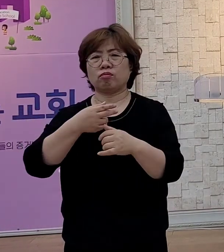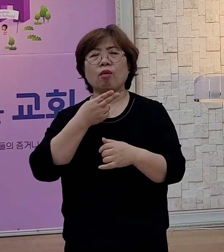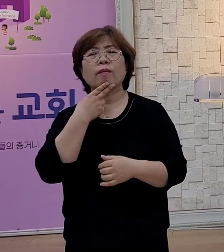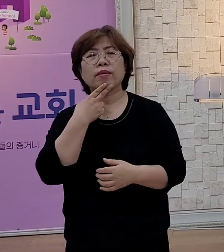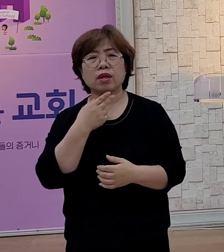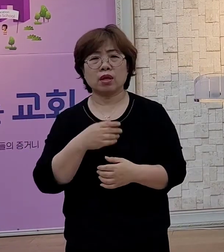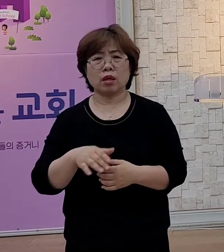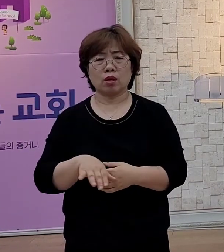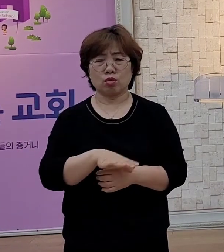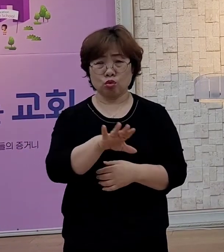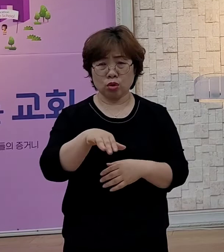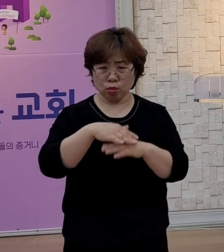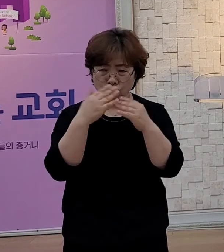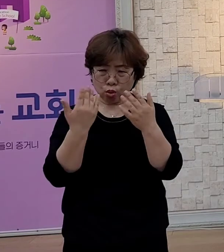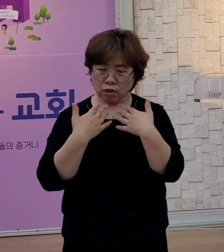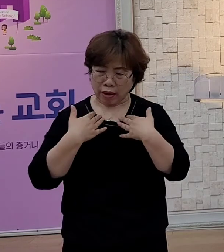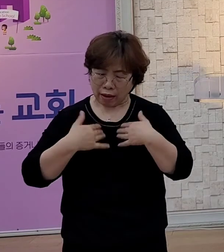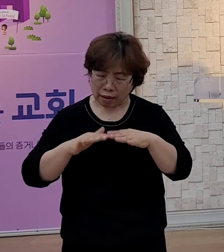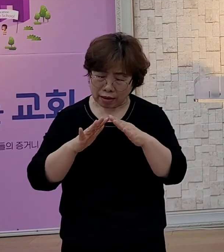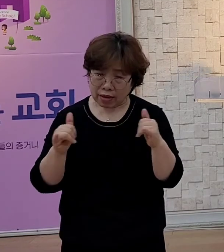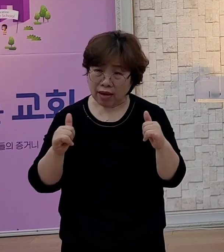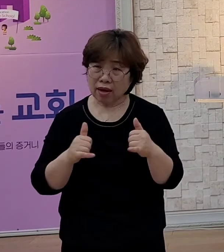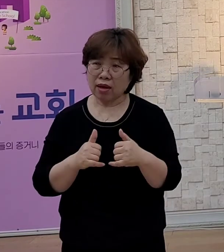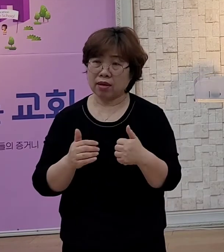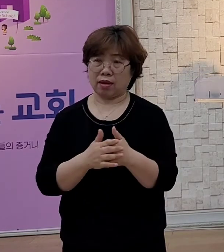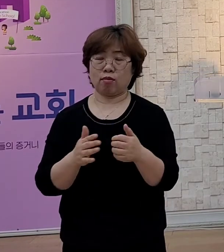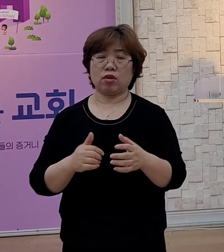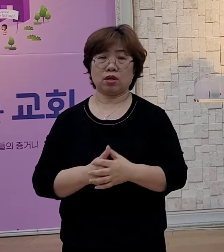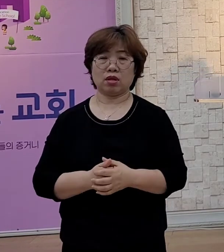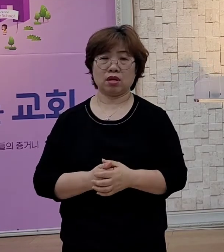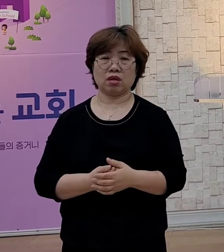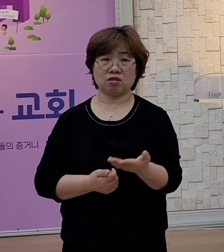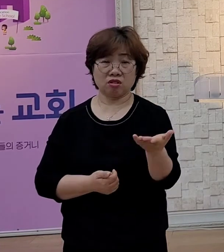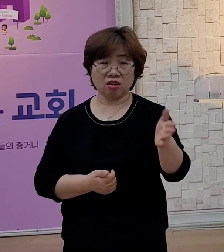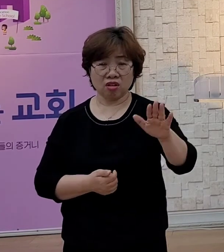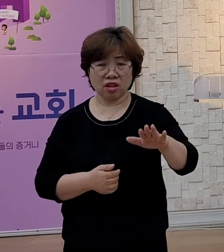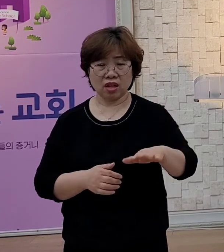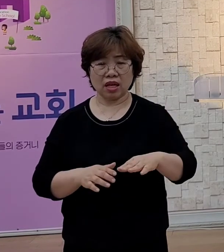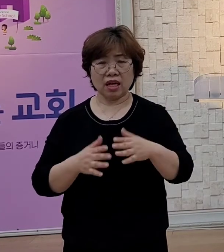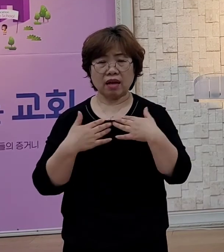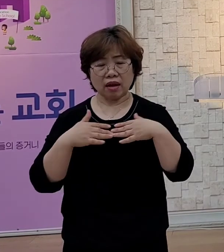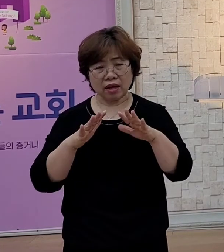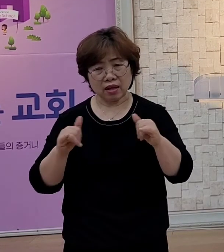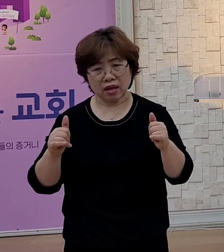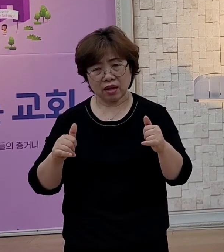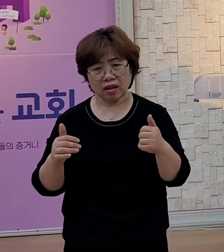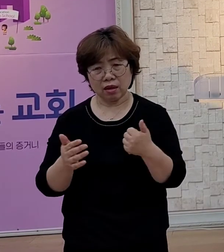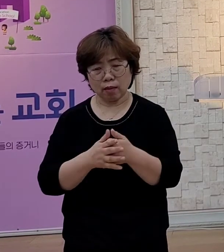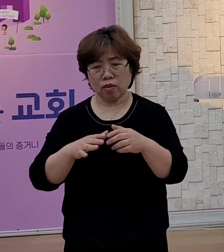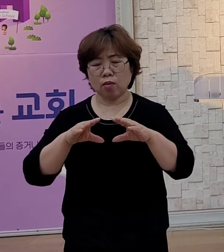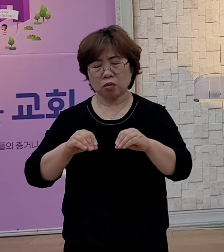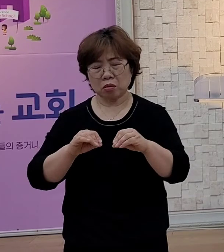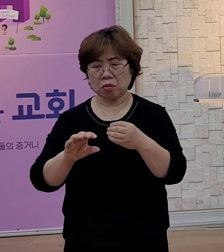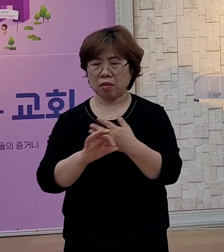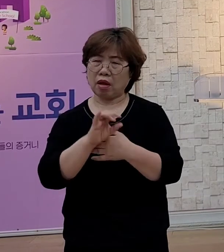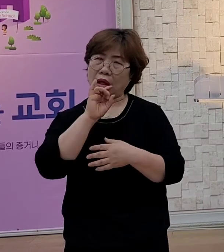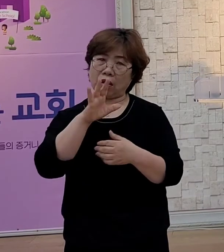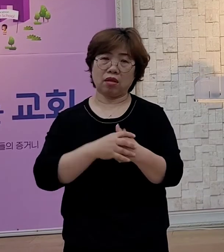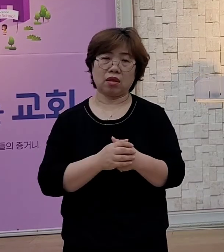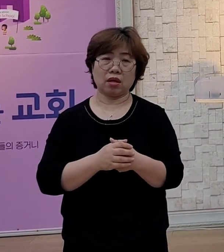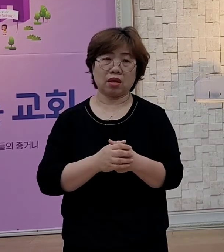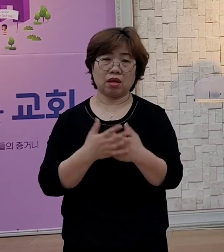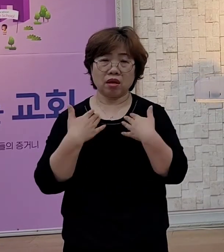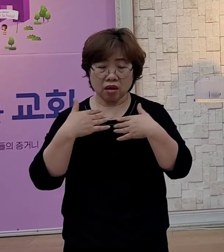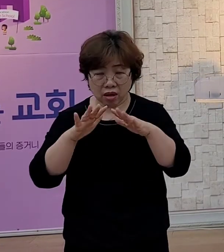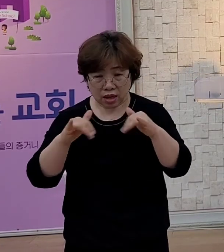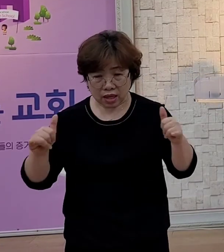우리는 모두 연약한 존재들입니다. 그런데 여러분, 거기서 끝나서는 안 됩니다. 우리 연약한 존재이고 하나님 앞에